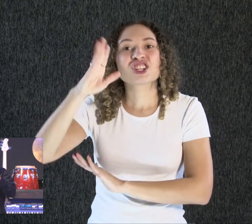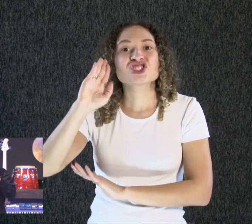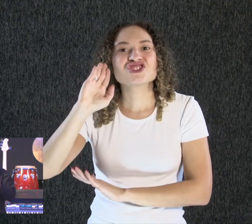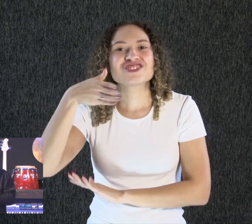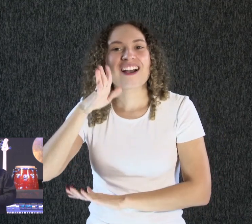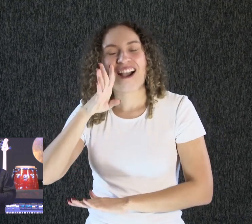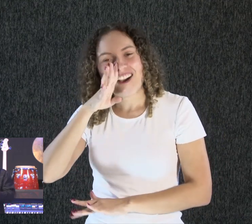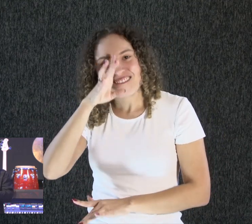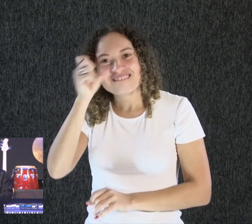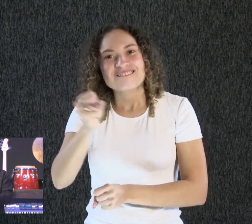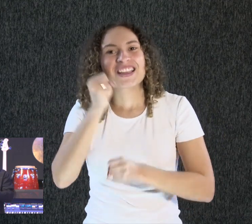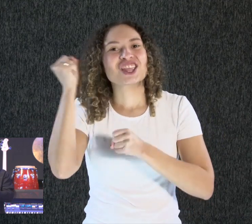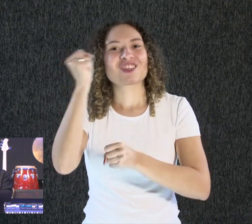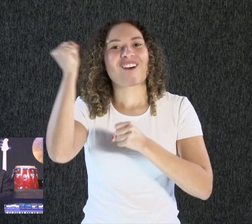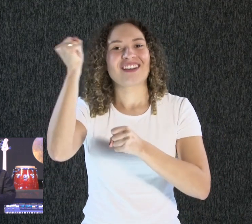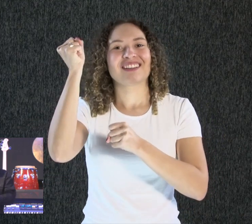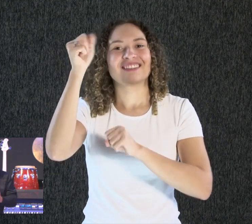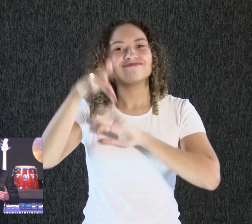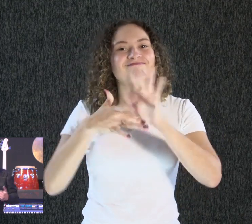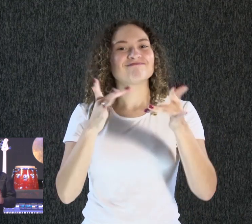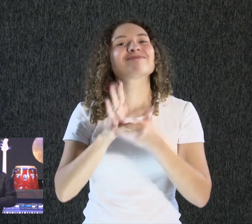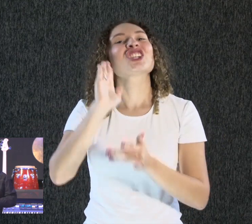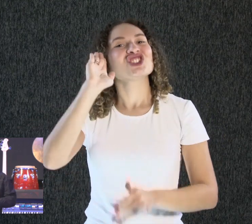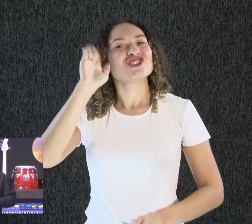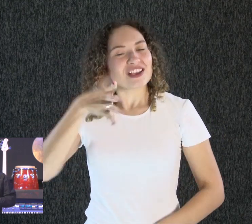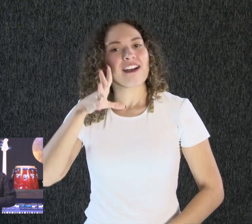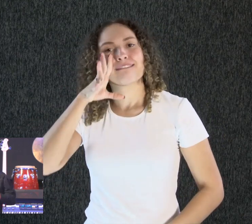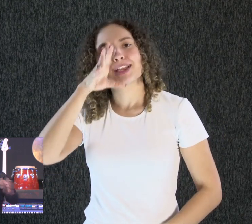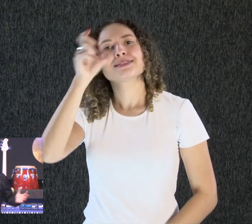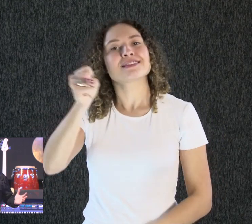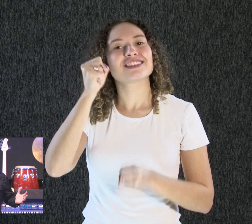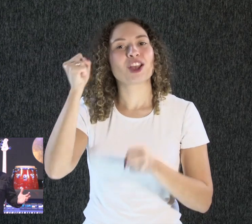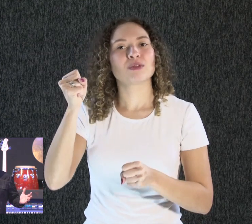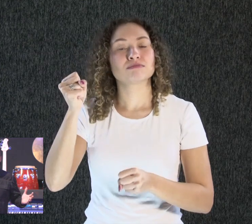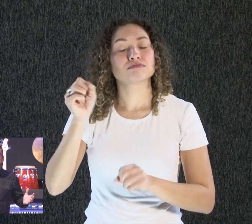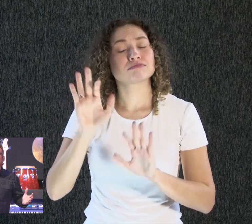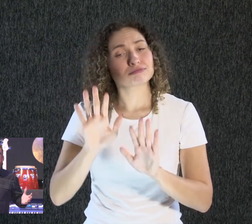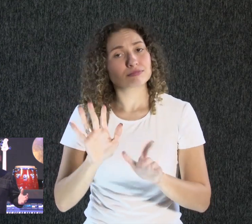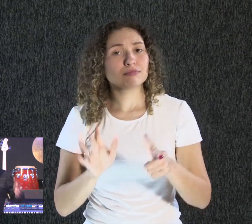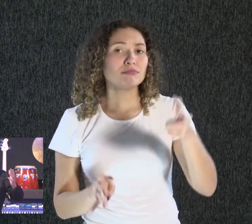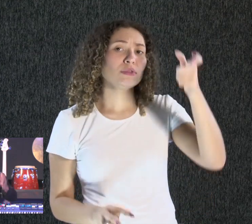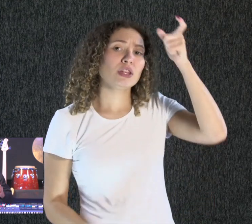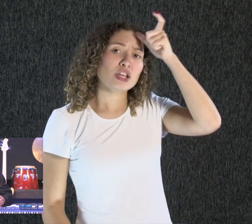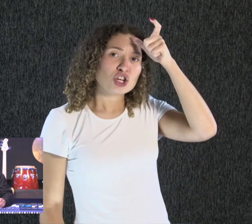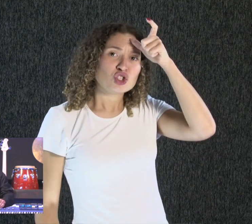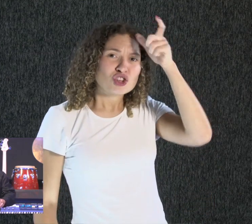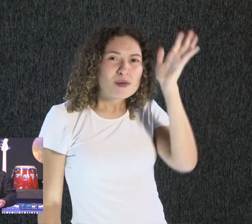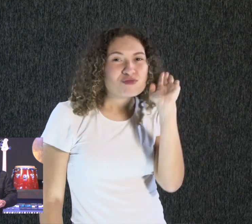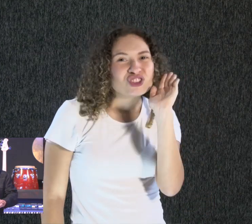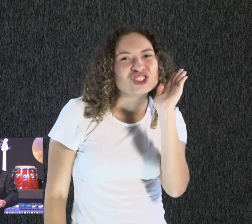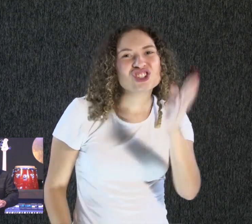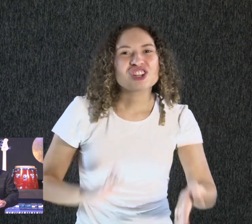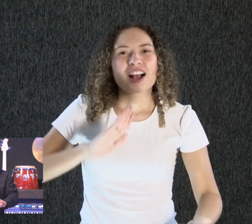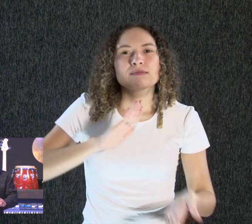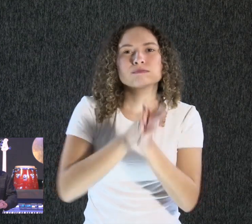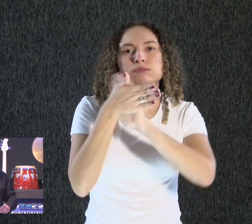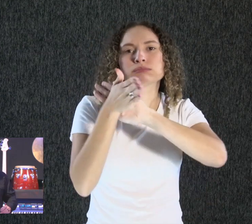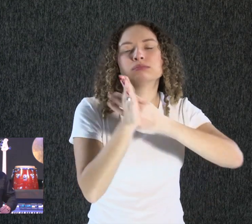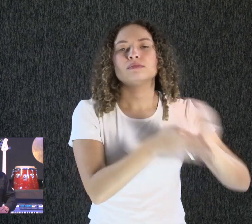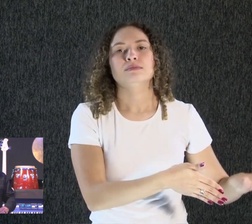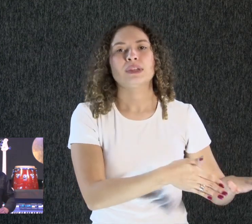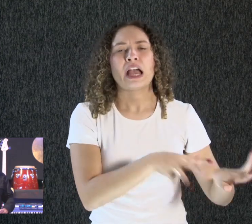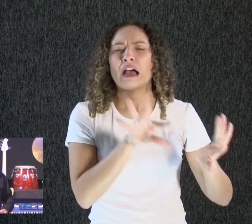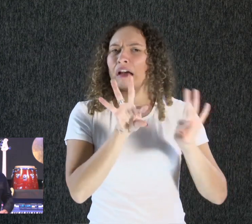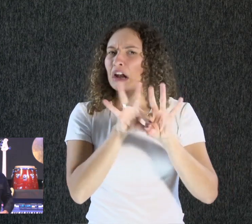estava efetivado toda a vitória sobre o mal. Portanto, Satanás está derrotado na sua